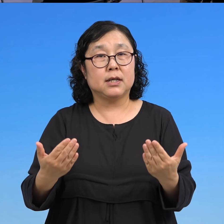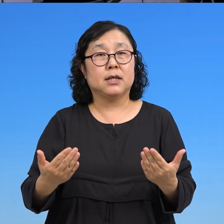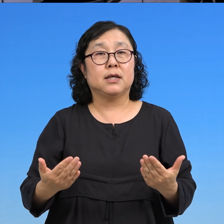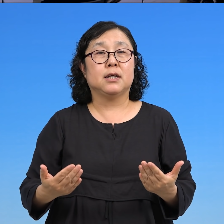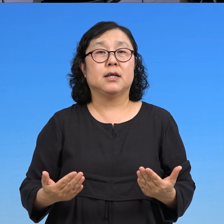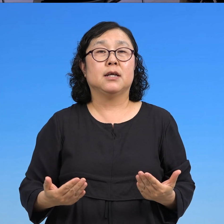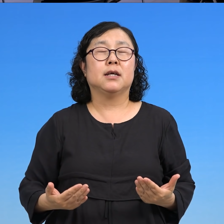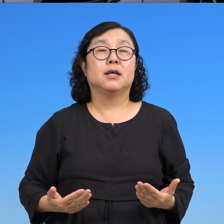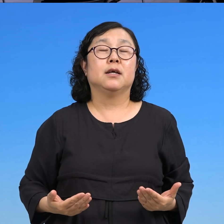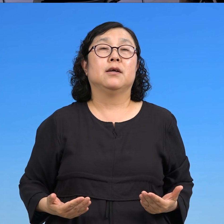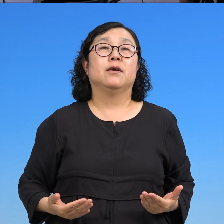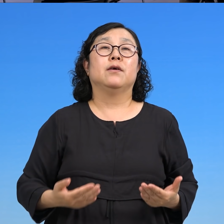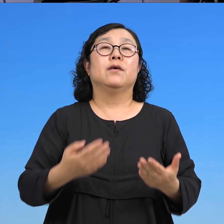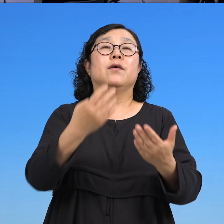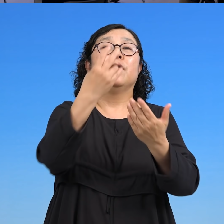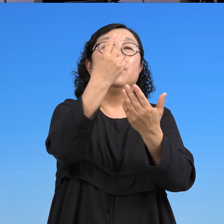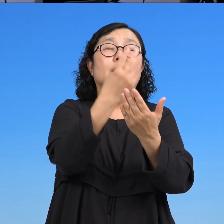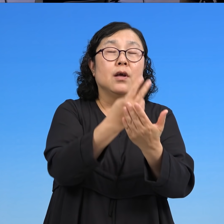주리니